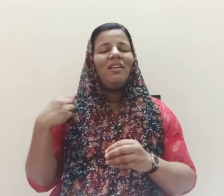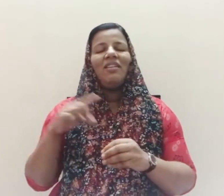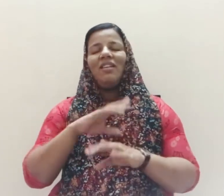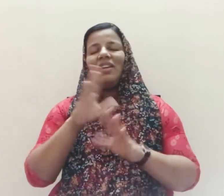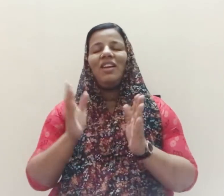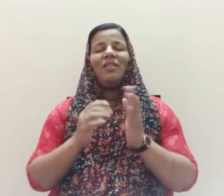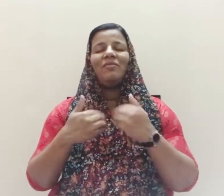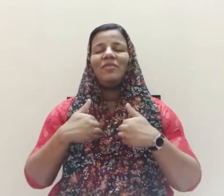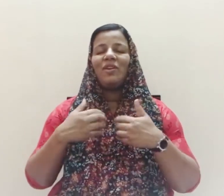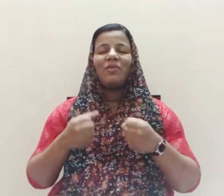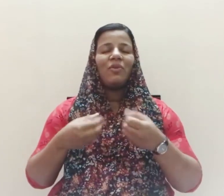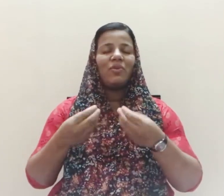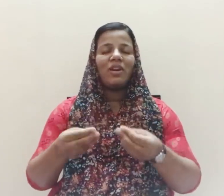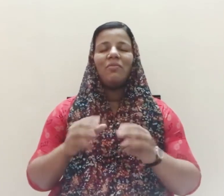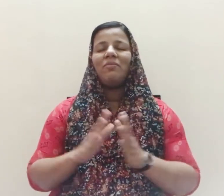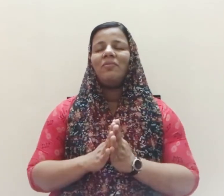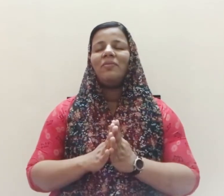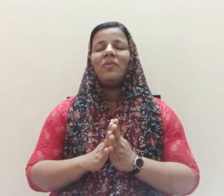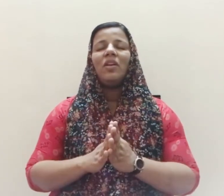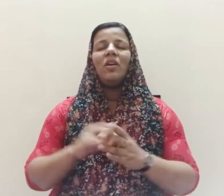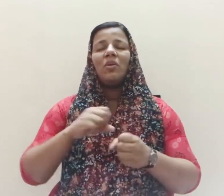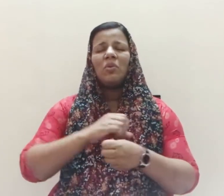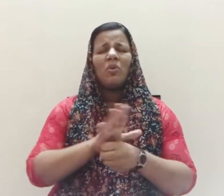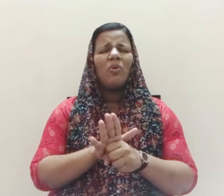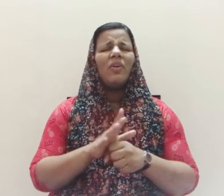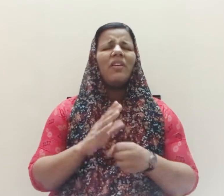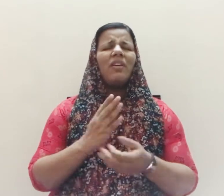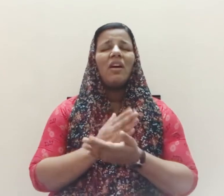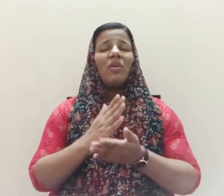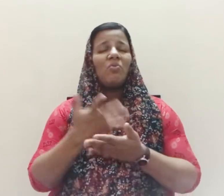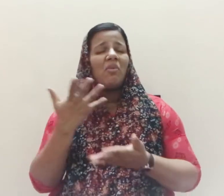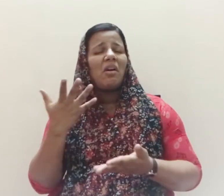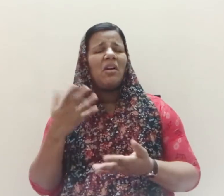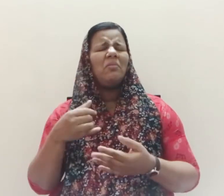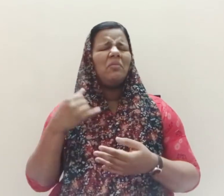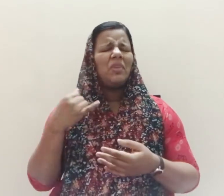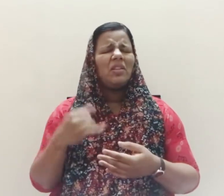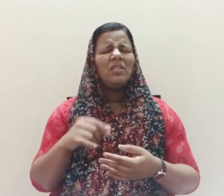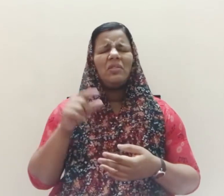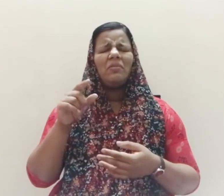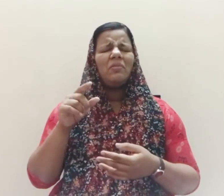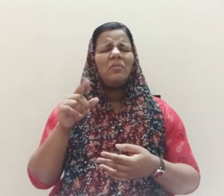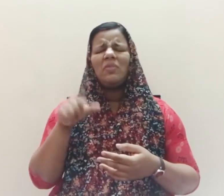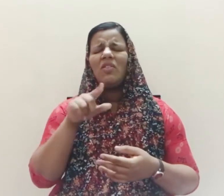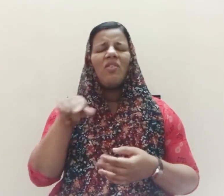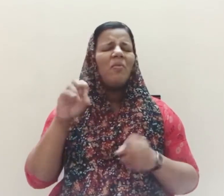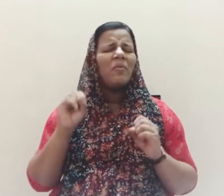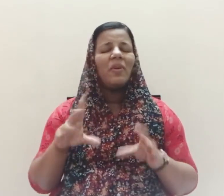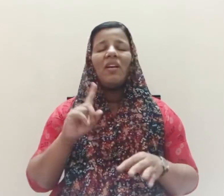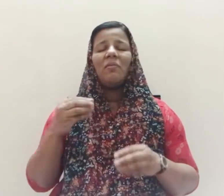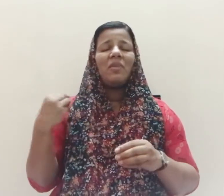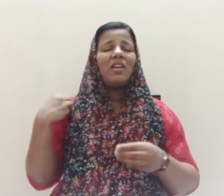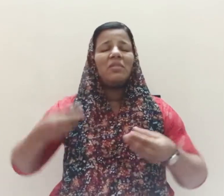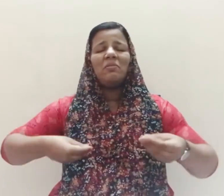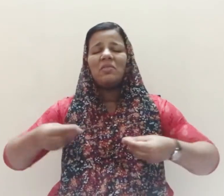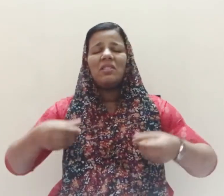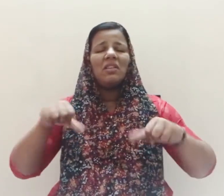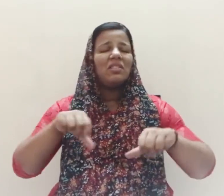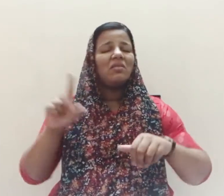സൗഖ്യമാക്കണം. അതുമാത്രമല്ല കർത്താവേ, കോവിഡ് കാരണത്താൽ പല നഷ്ടങ്ങൾ വന്ന്, ജോലി നഷ്ടപ്പെട്ടവർ, ബിസിനസ് നഷ്ടപ്പെട്ടവരൊക്കെ ഉണ്ടല്ലോ, അങ്ങയുടെ കാര്യങ്ങളിൽ ഏൽപ്പിച്ച് പ്രാർത്ഥിക്കുന്ന